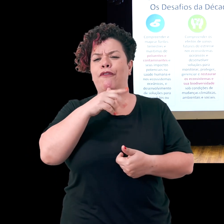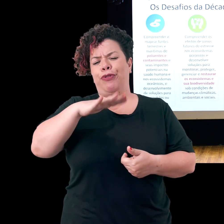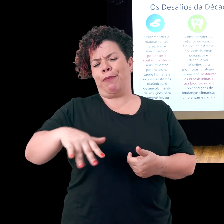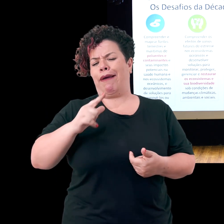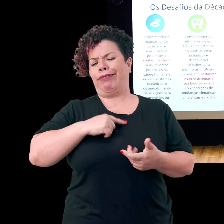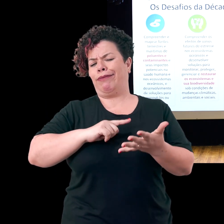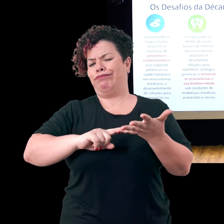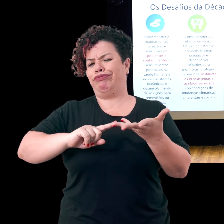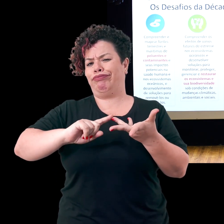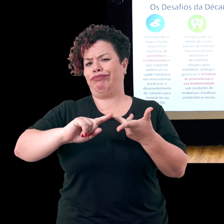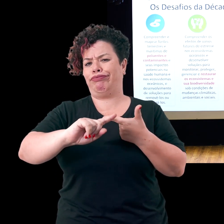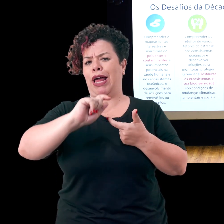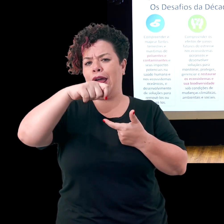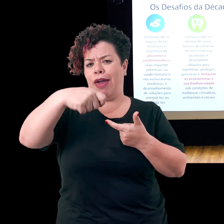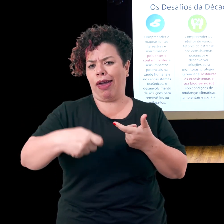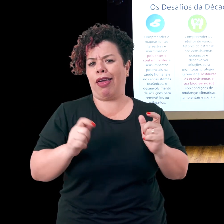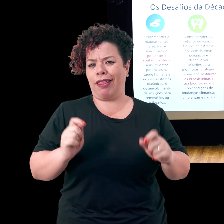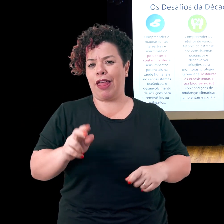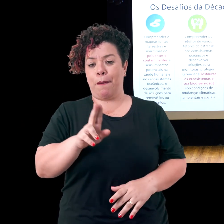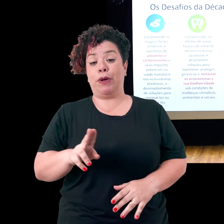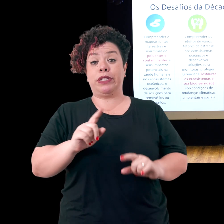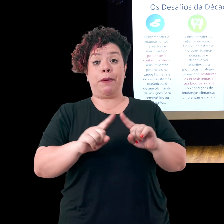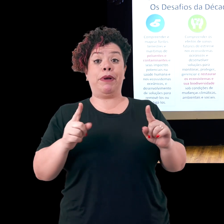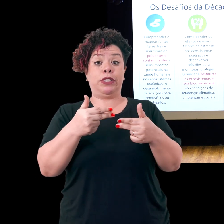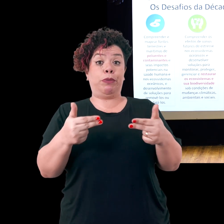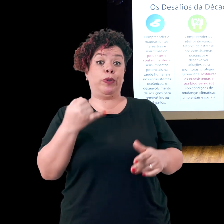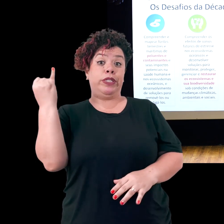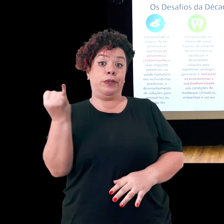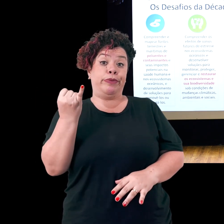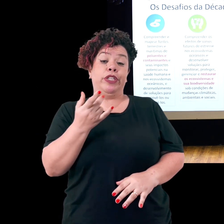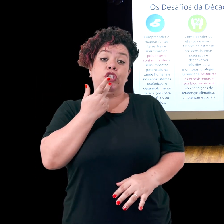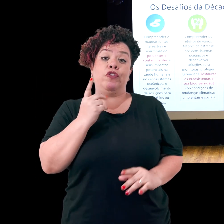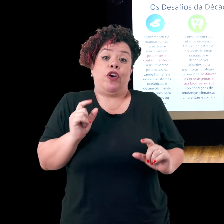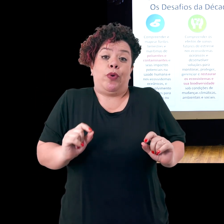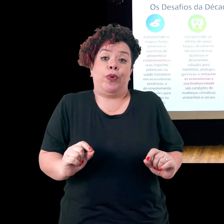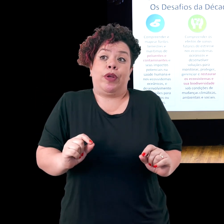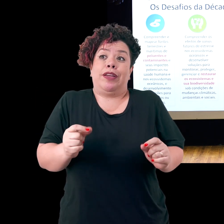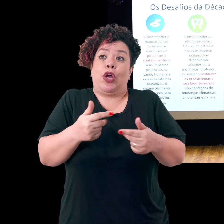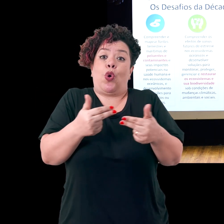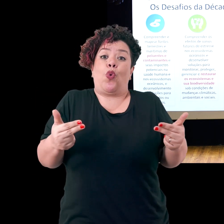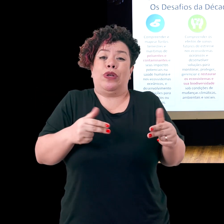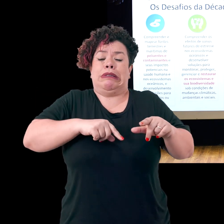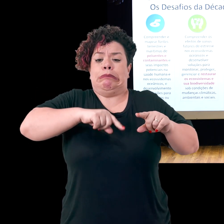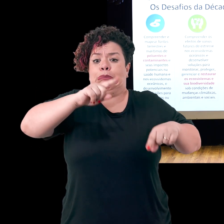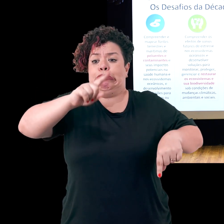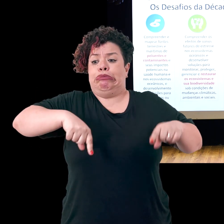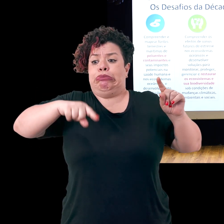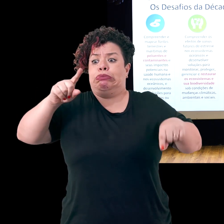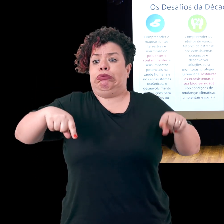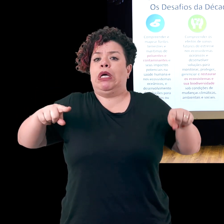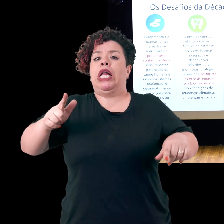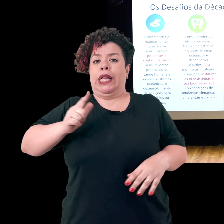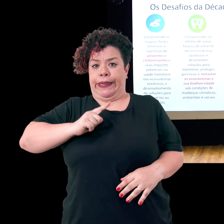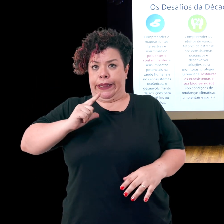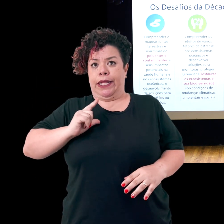vários nomes para a gente usar. Esse é um elemento importante. Quando a gente fala disso, a gente está falando de coisas tão variadas quanto